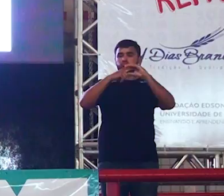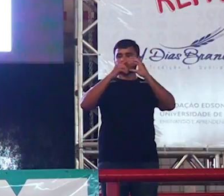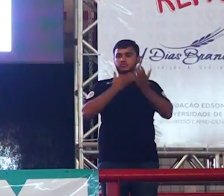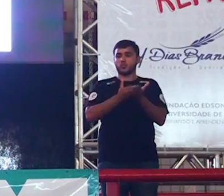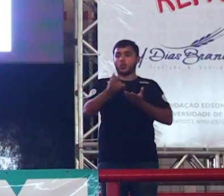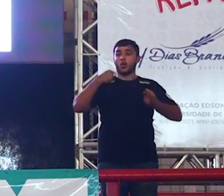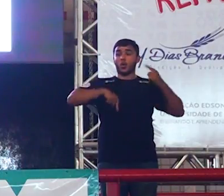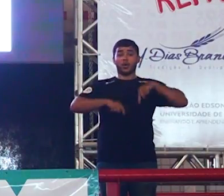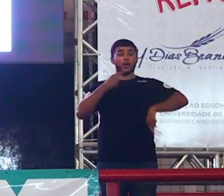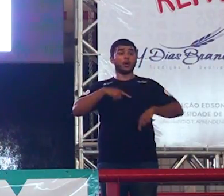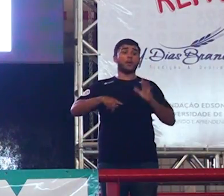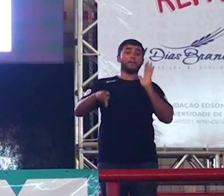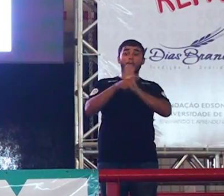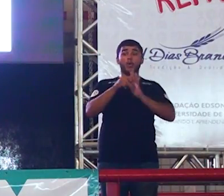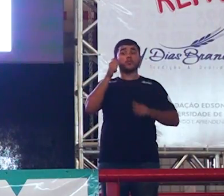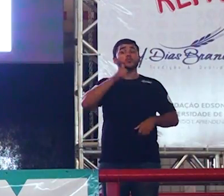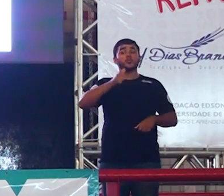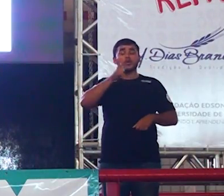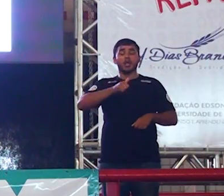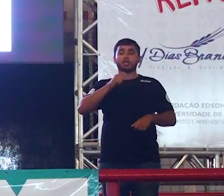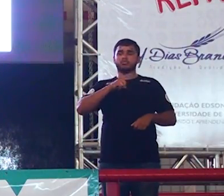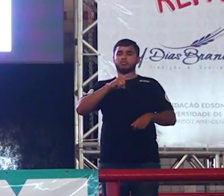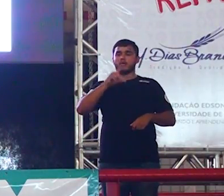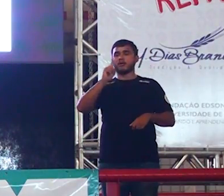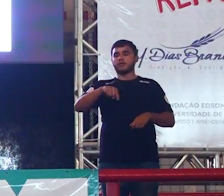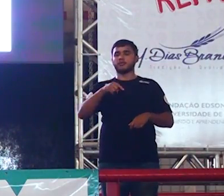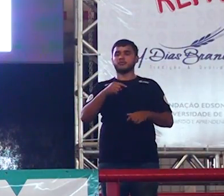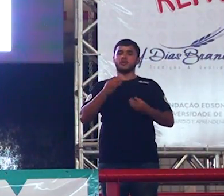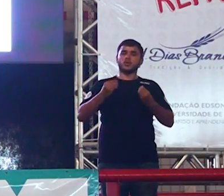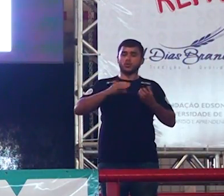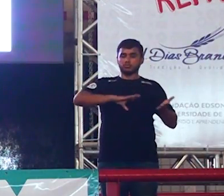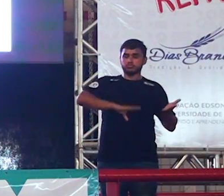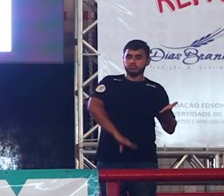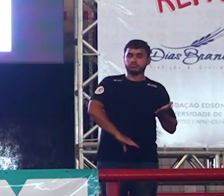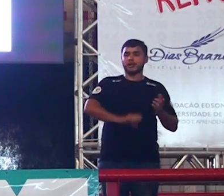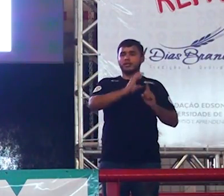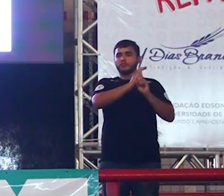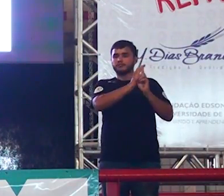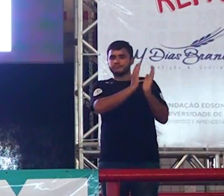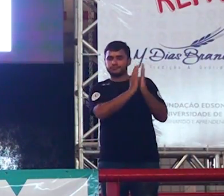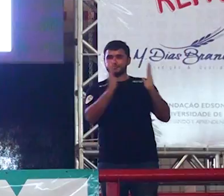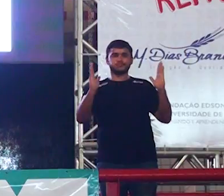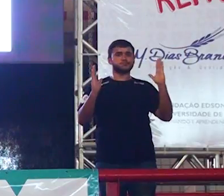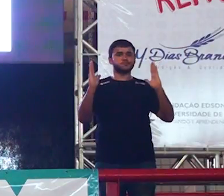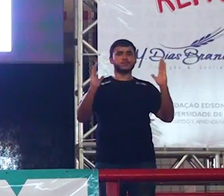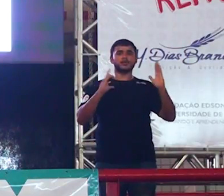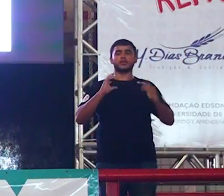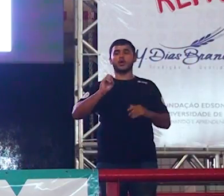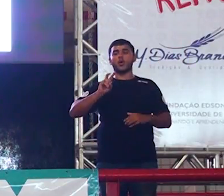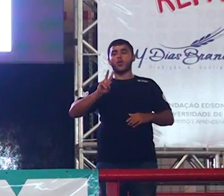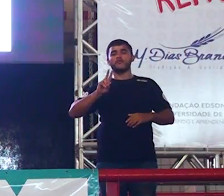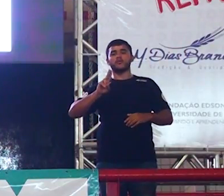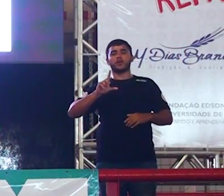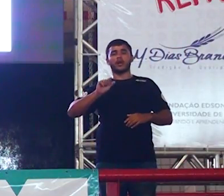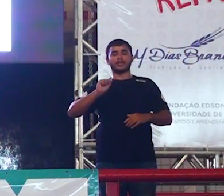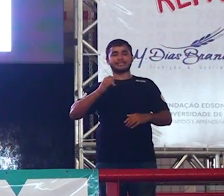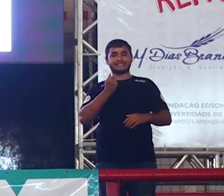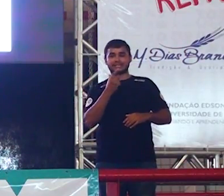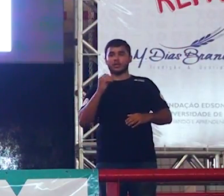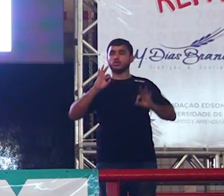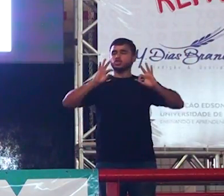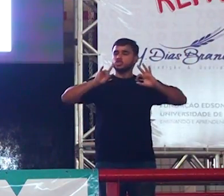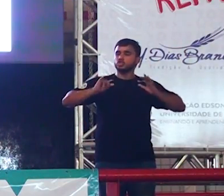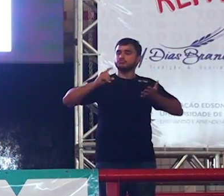Dos hormônios sexuais femininos, responsável por quem? Pelo ciclo menstrual, pela ovulação e pelos caracteres